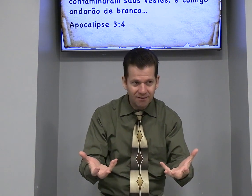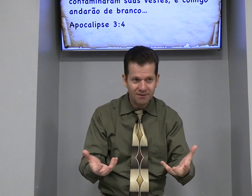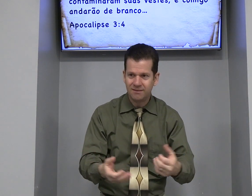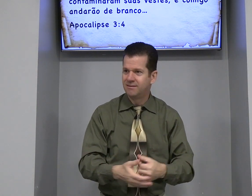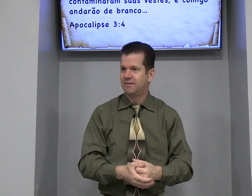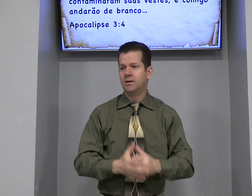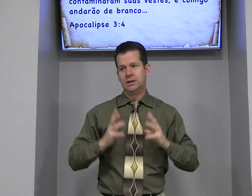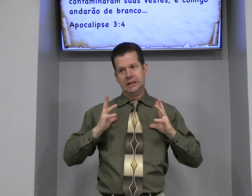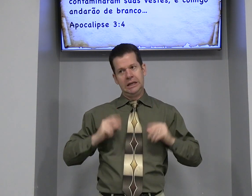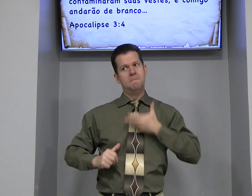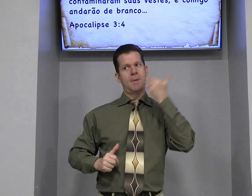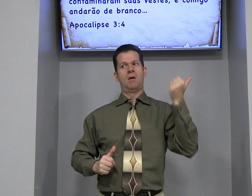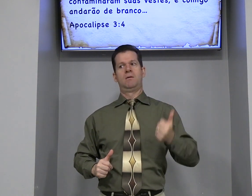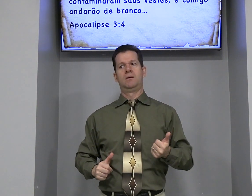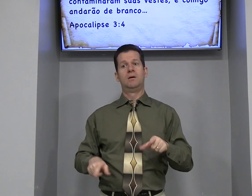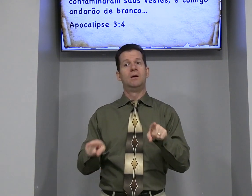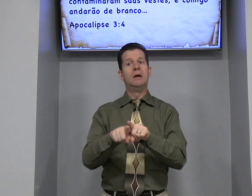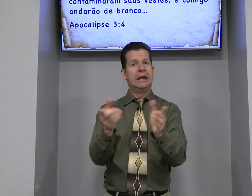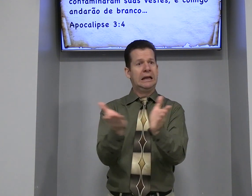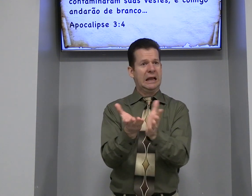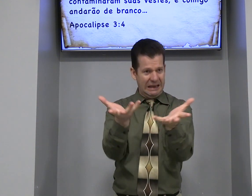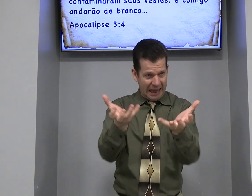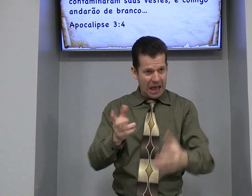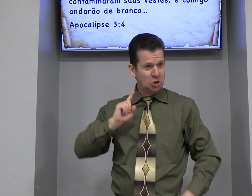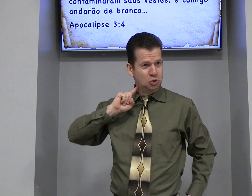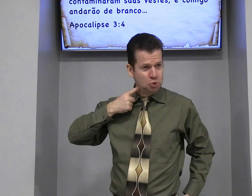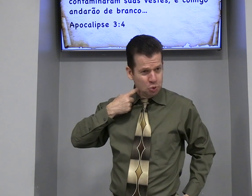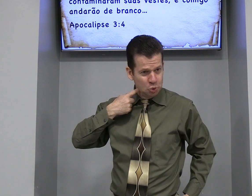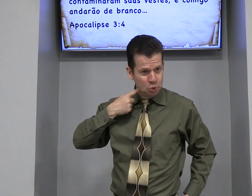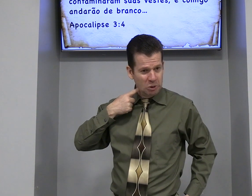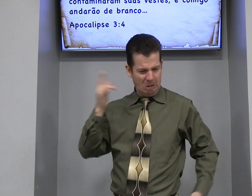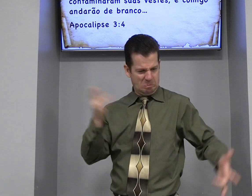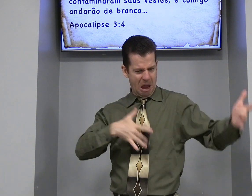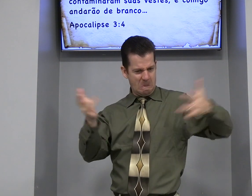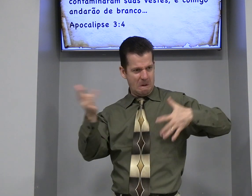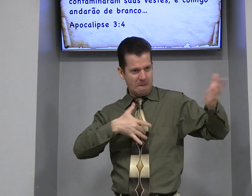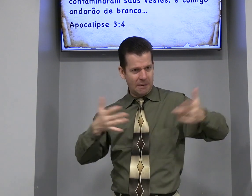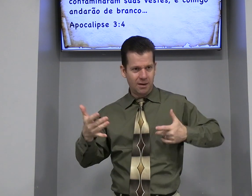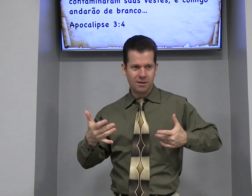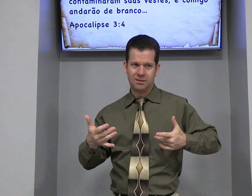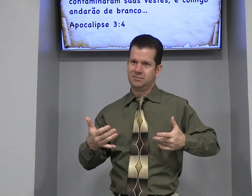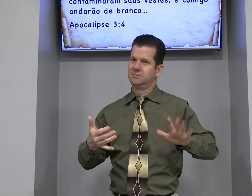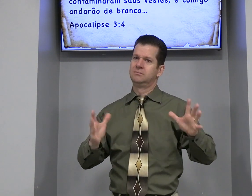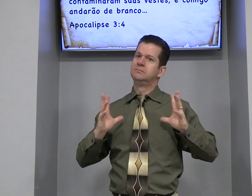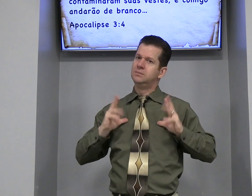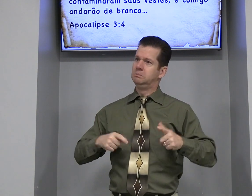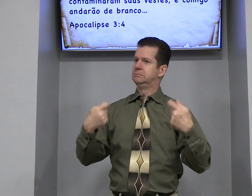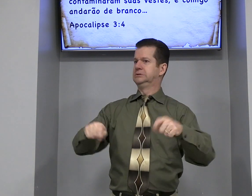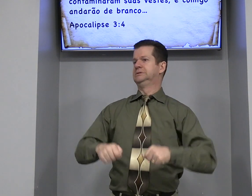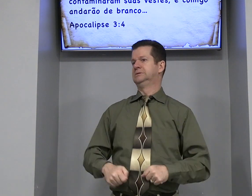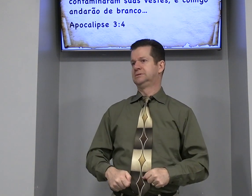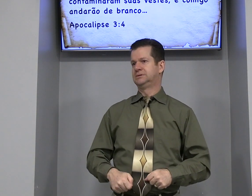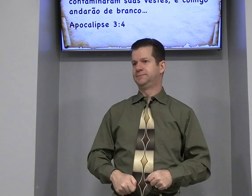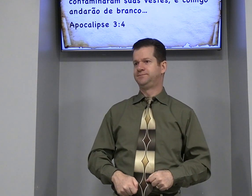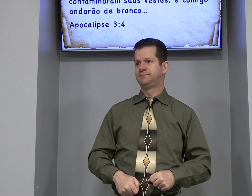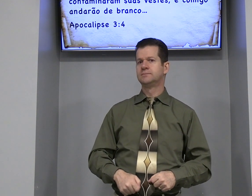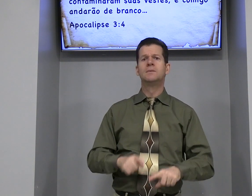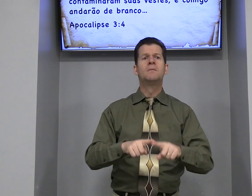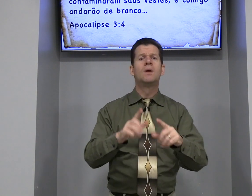Você quer roupa suja assim? Não. Limpa é melhor. Crente quer encher o coração de pecado? É a